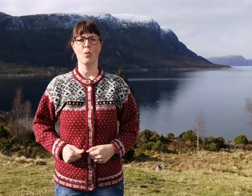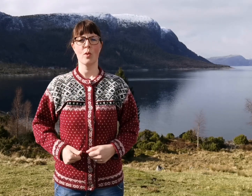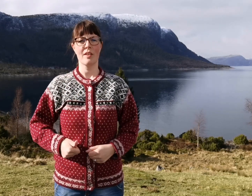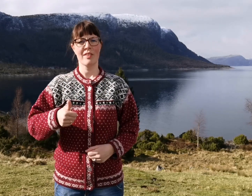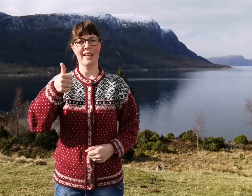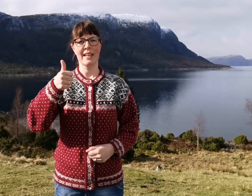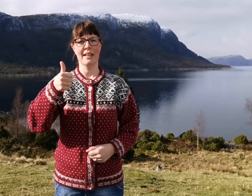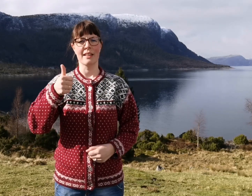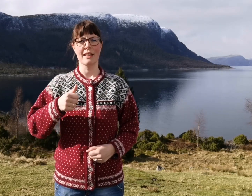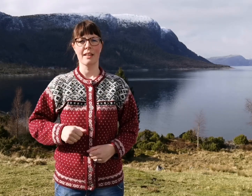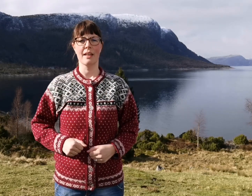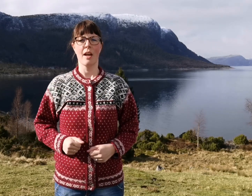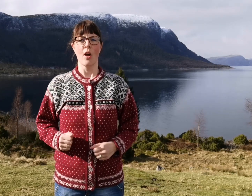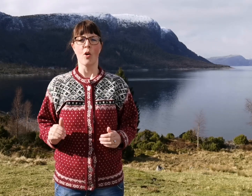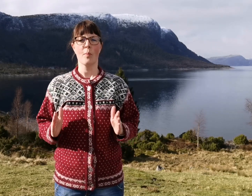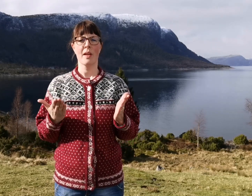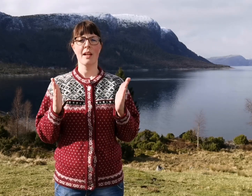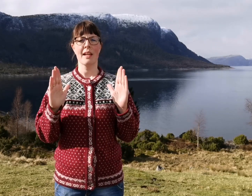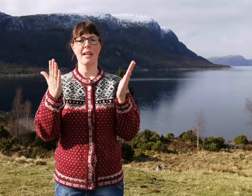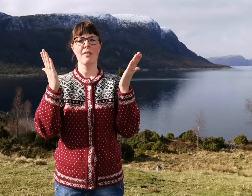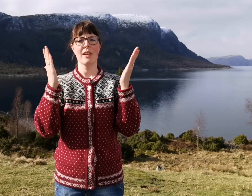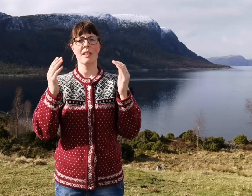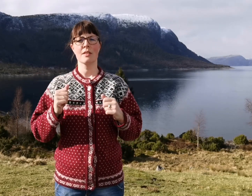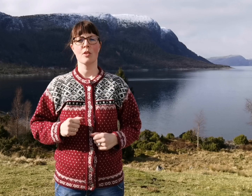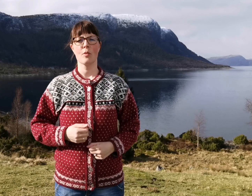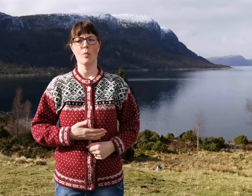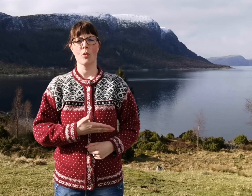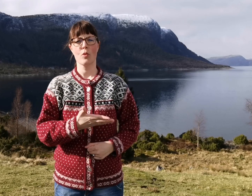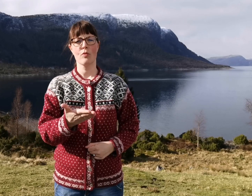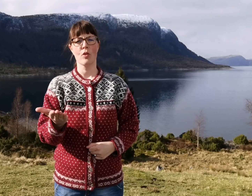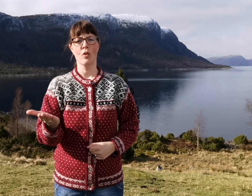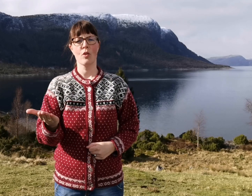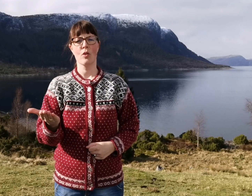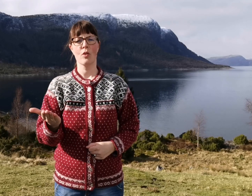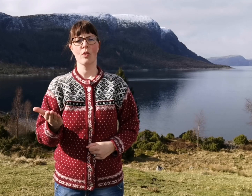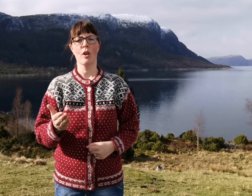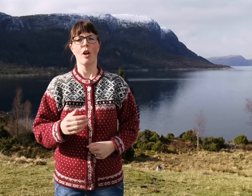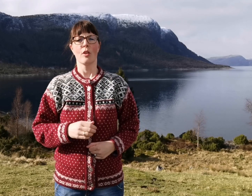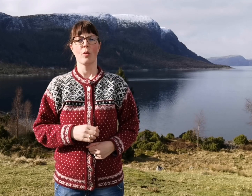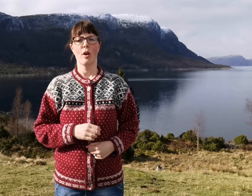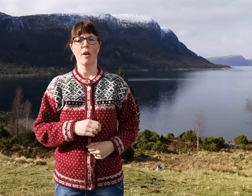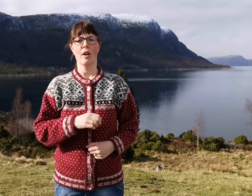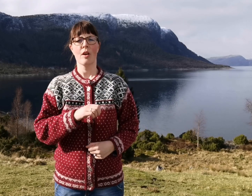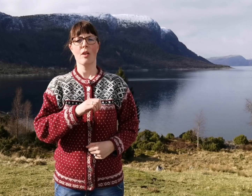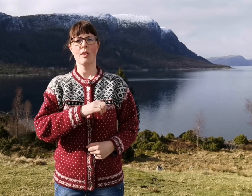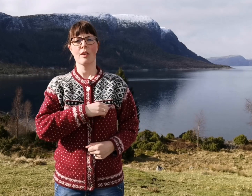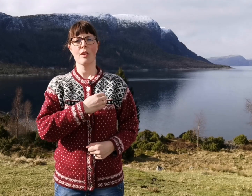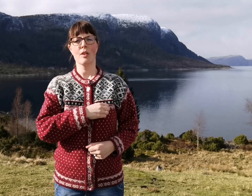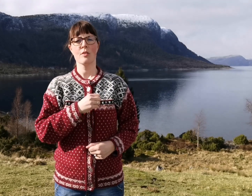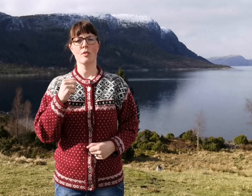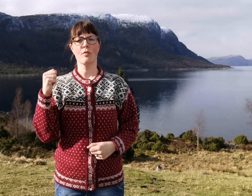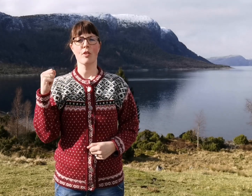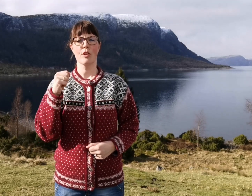noe viktig om det livet som du får. Du har alltid ønsket å